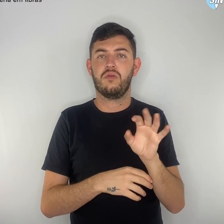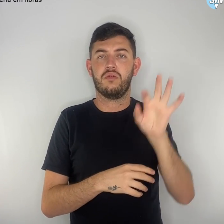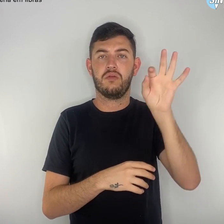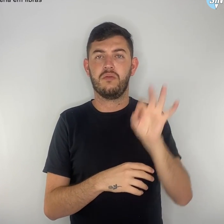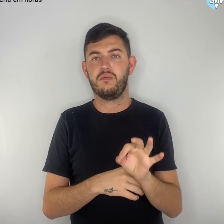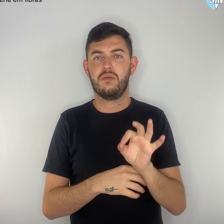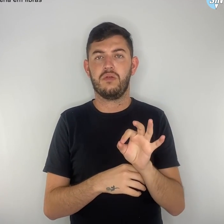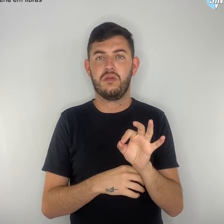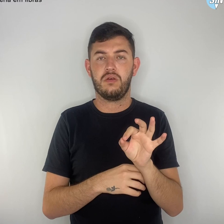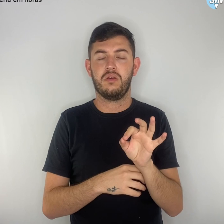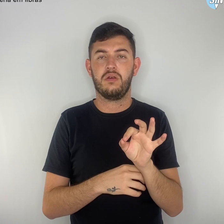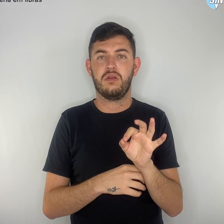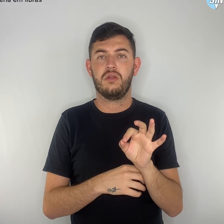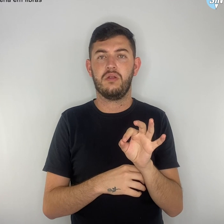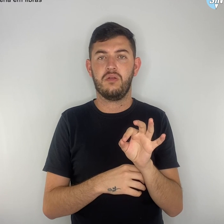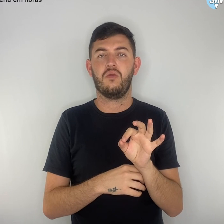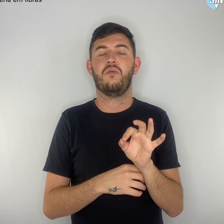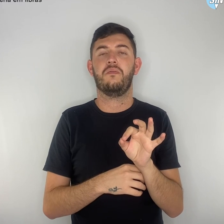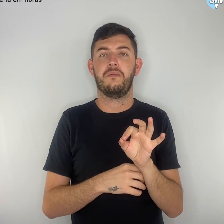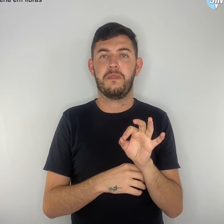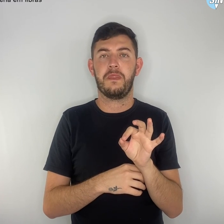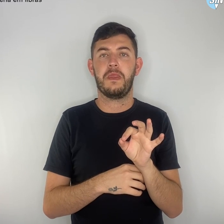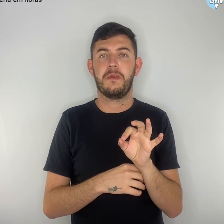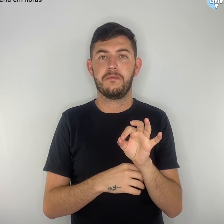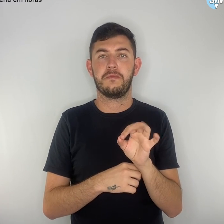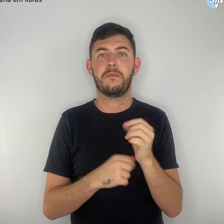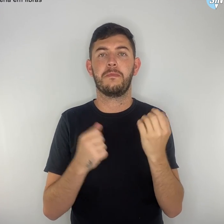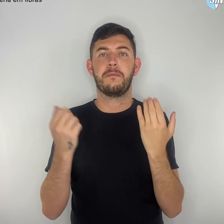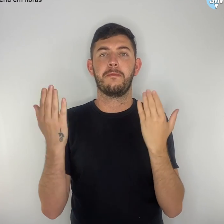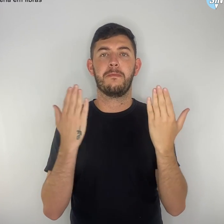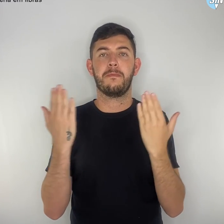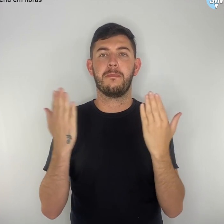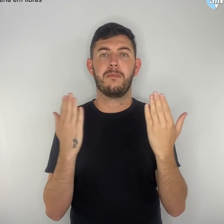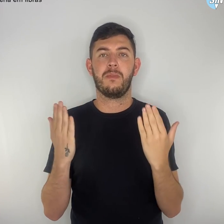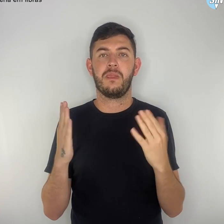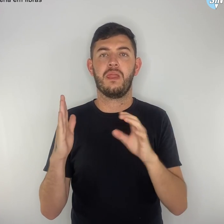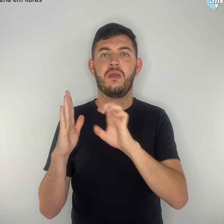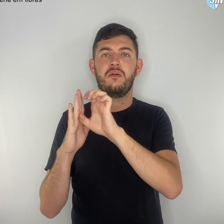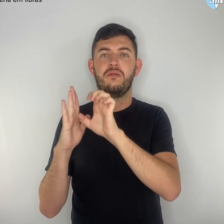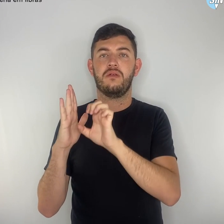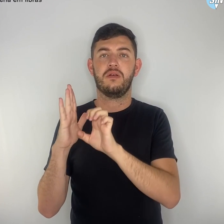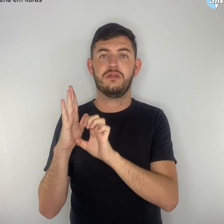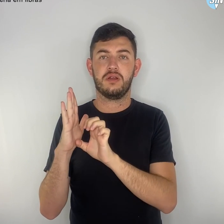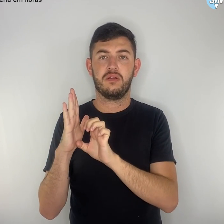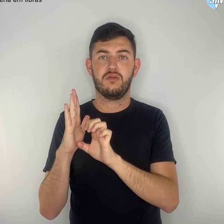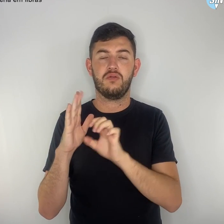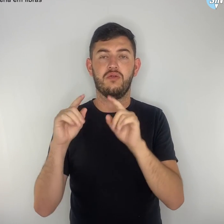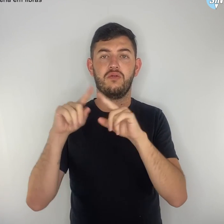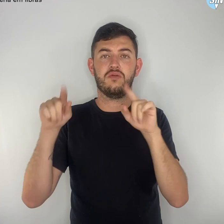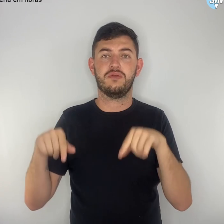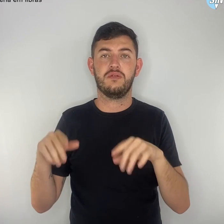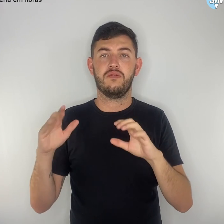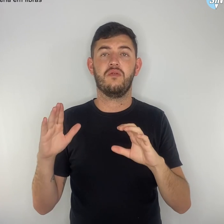por analogia ao previsto no Estatuto do Servidor Público Federal,